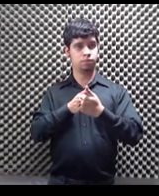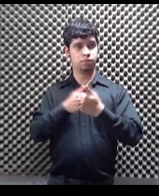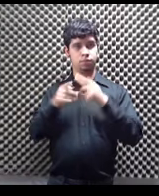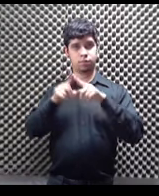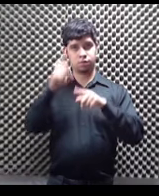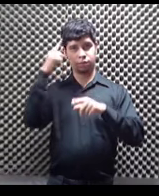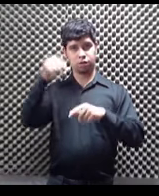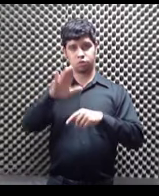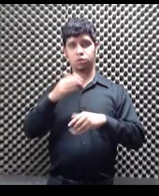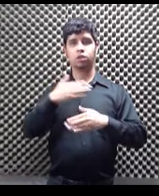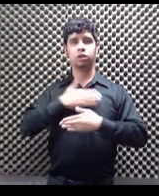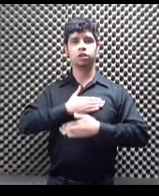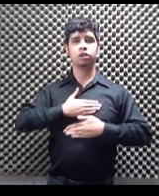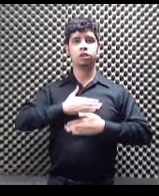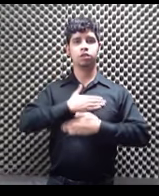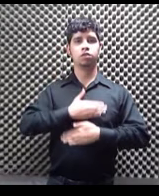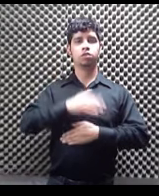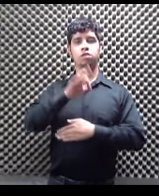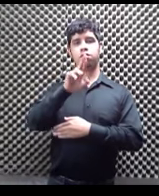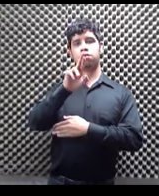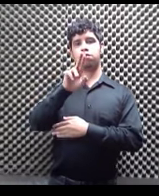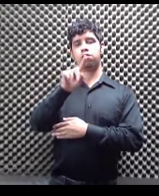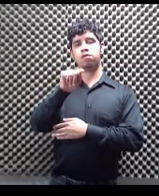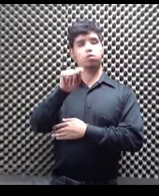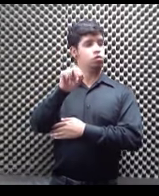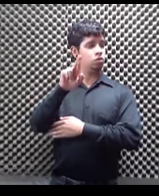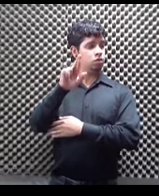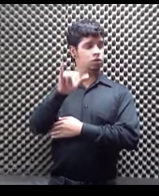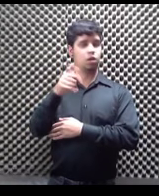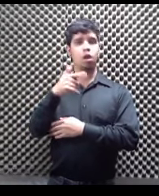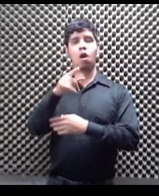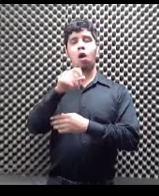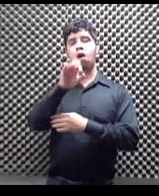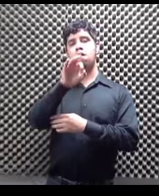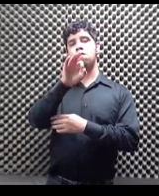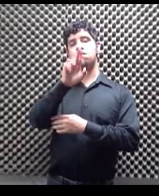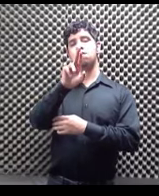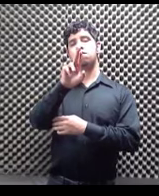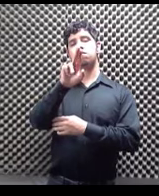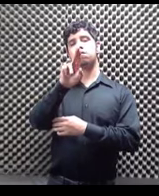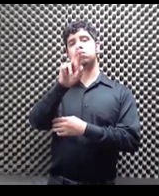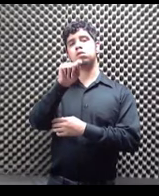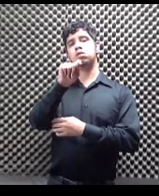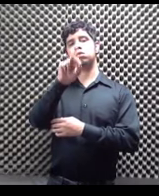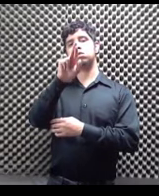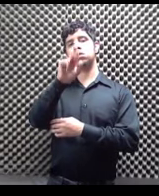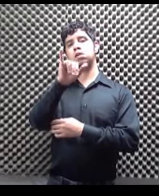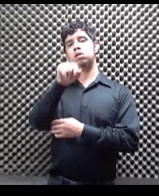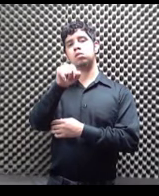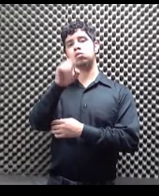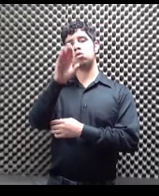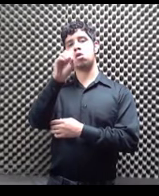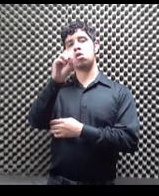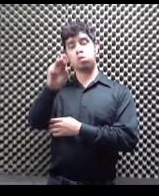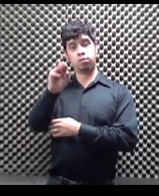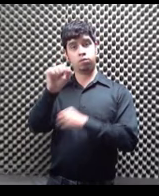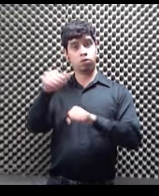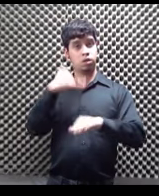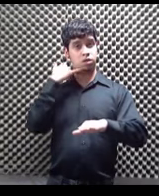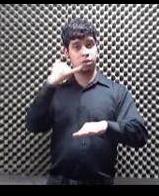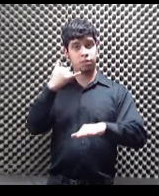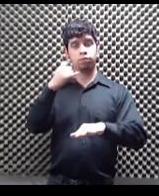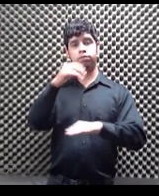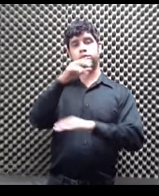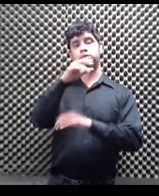te lo disfrutaris. Sí, exacto. Y puede, frutery.com. La gente que está salivando, escuchándonos, puede llamar